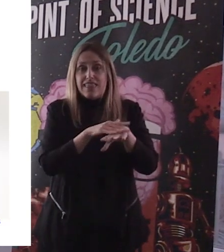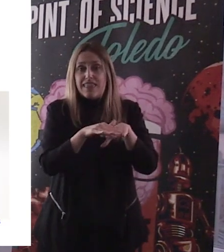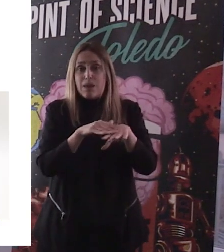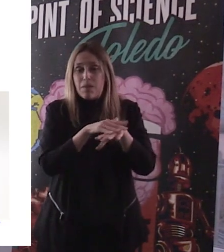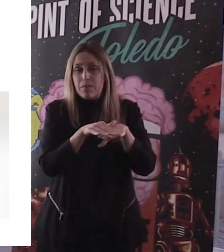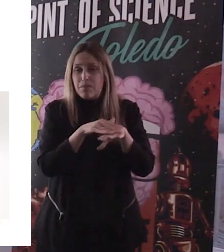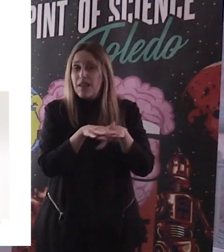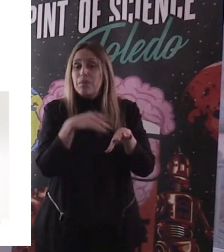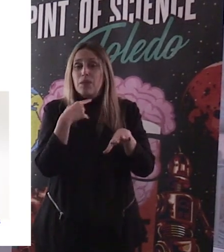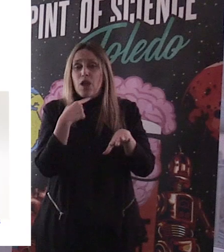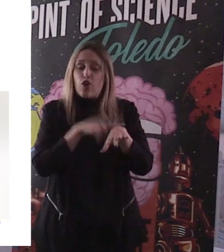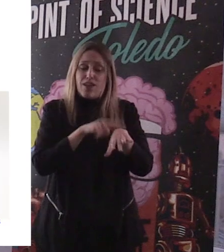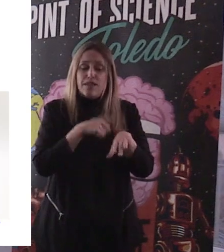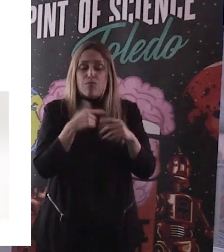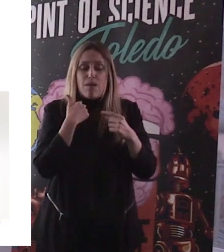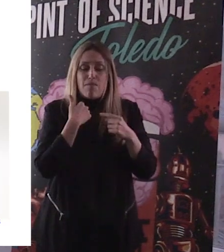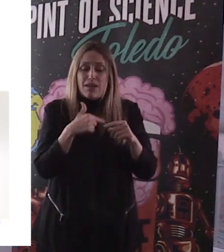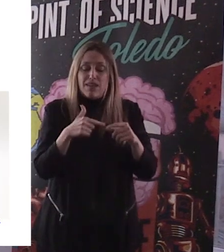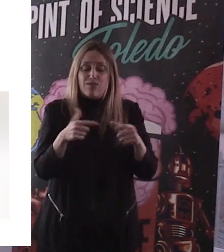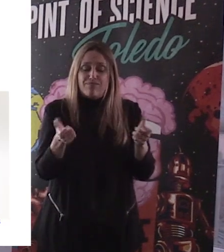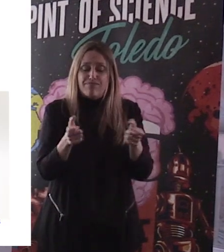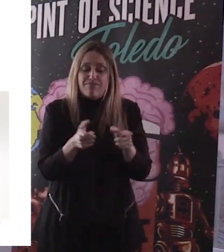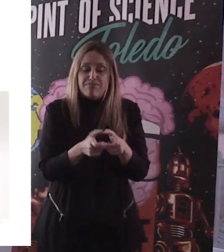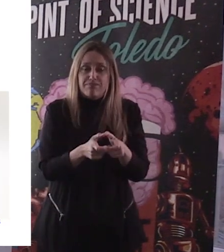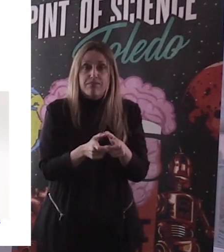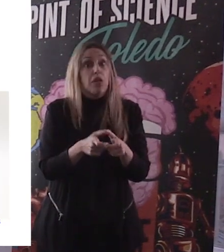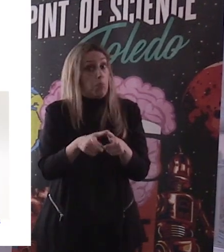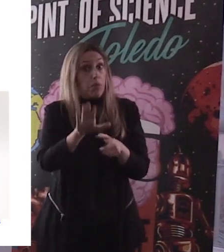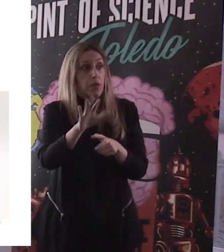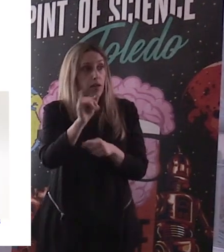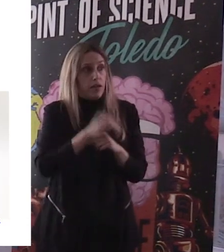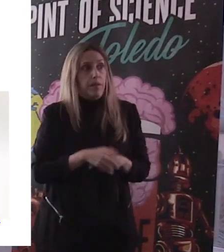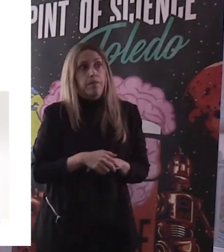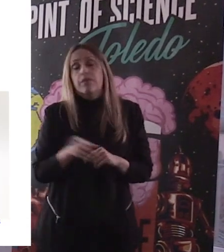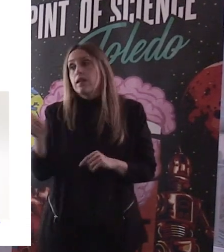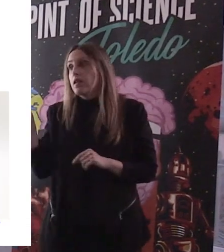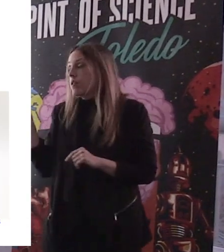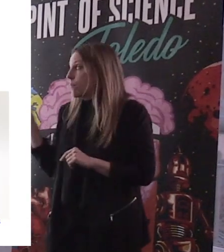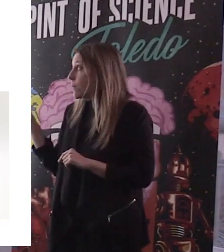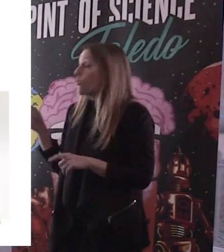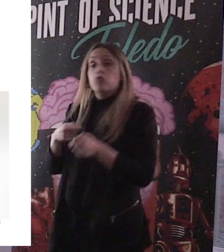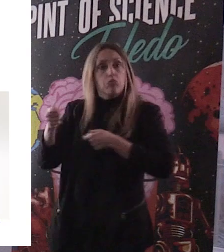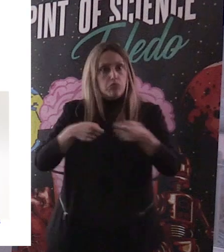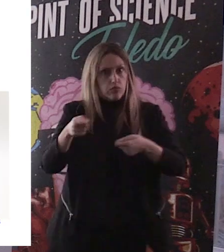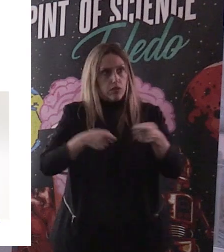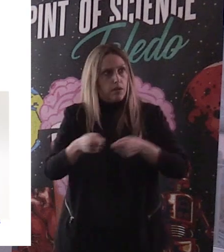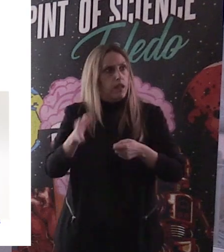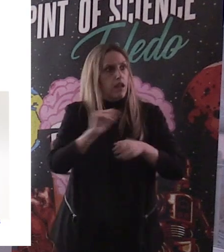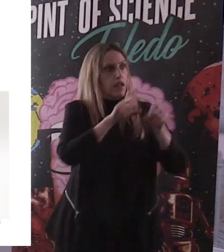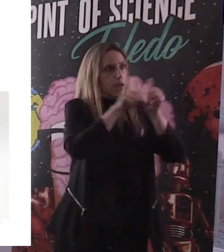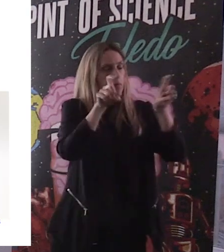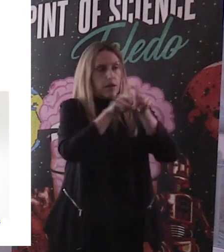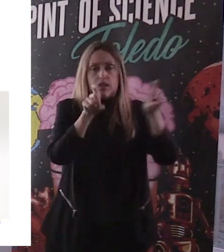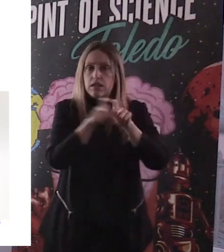tiempo, pero existe, ¿no? Y en esto se vende, y hay muchas compañías